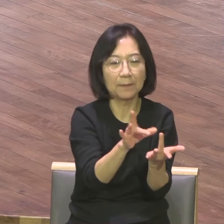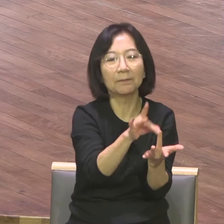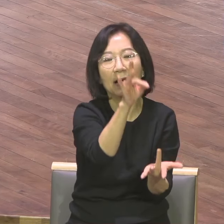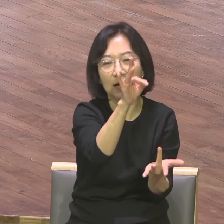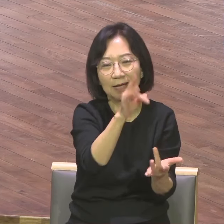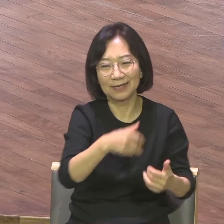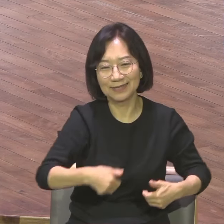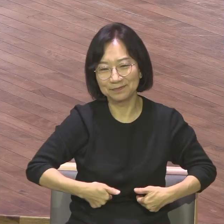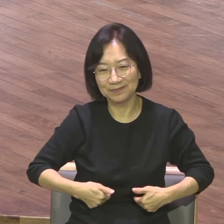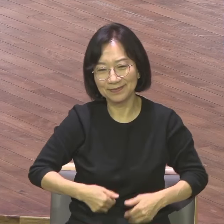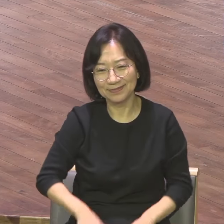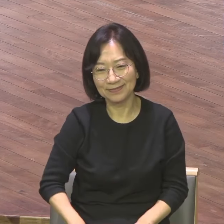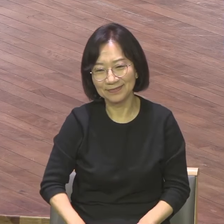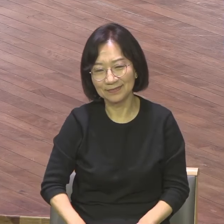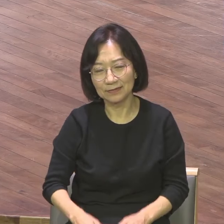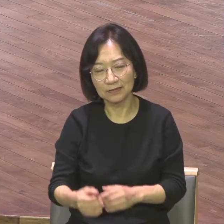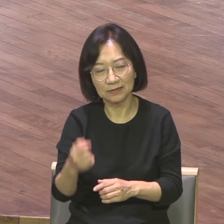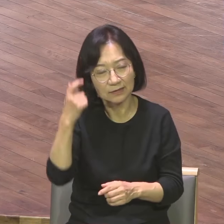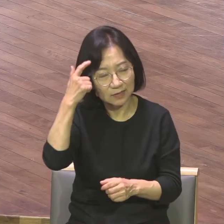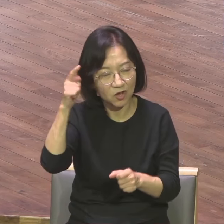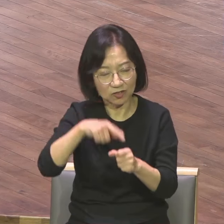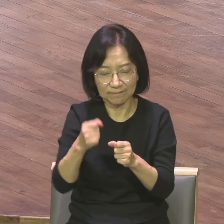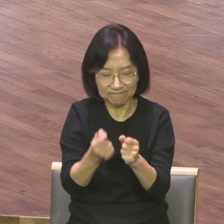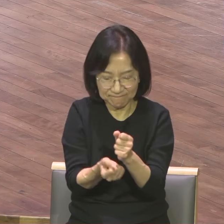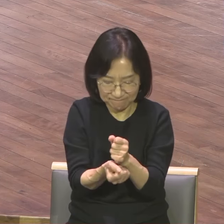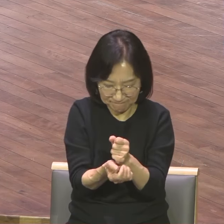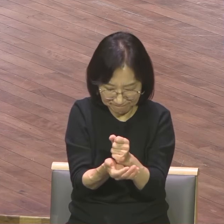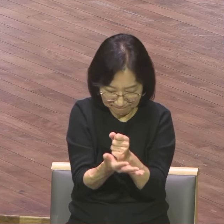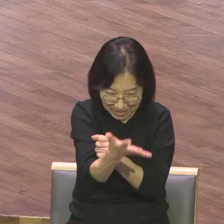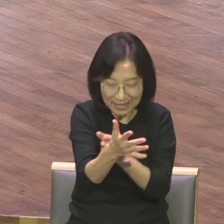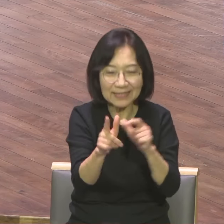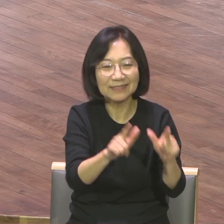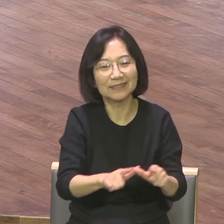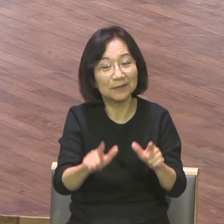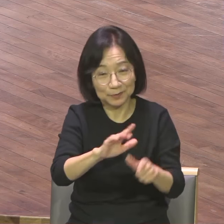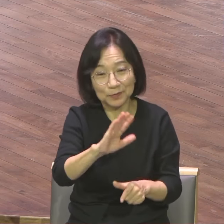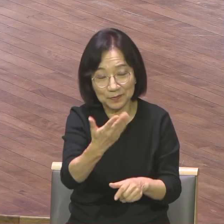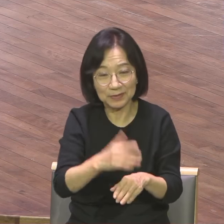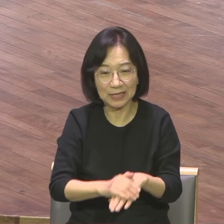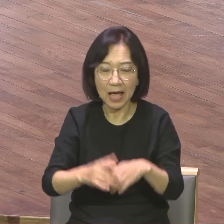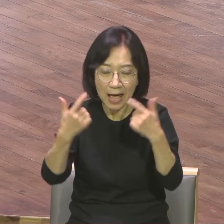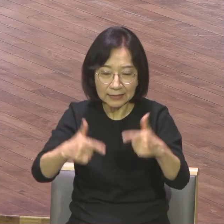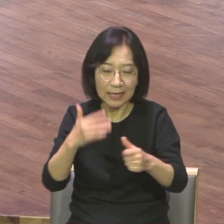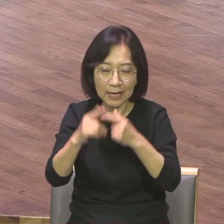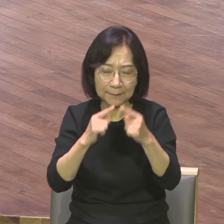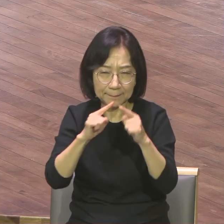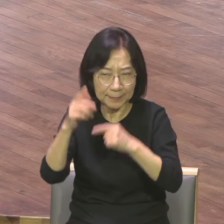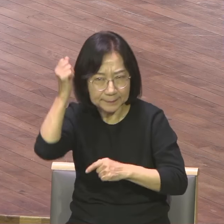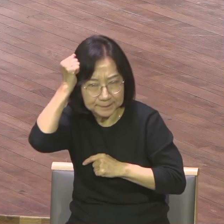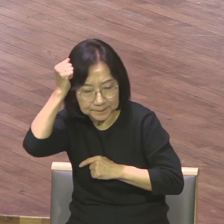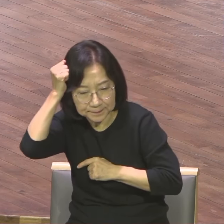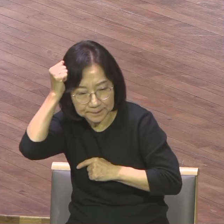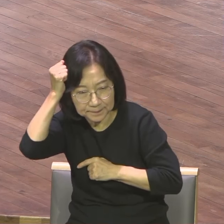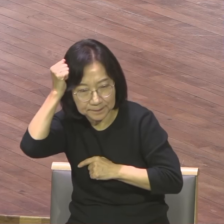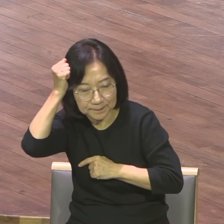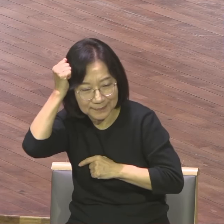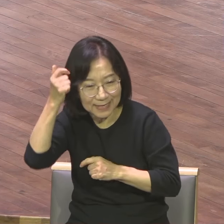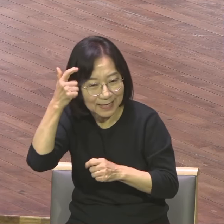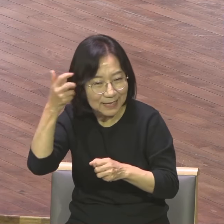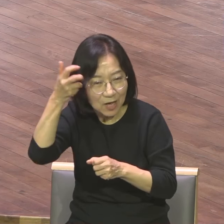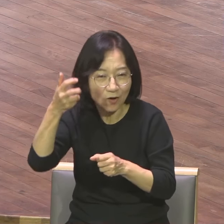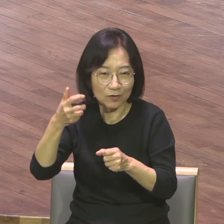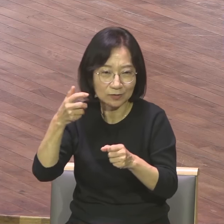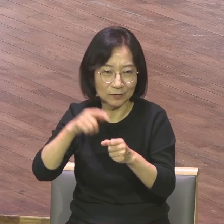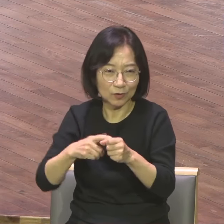영적 영향력을 입히는 삶을 살게 돼요. 영계 전성도들 이렇게 말씀이 이끄는 삶을 살면서 영육원의 삶의